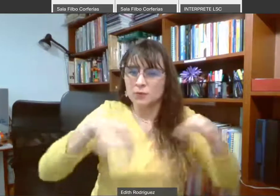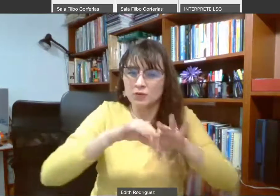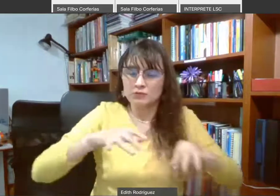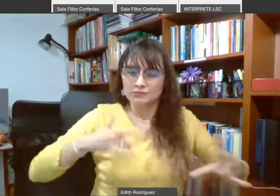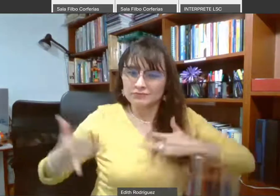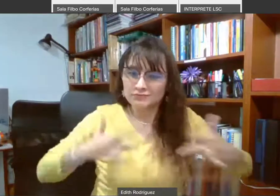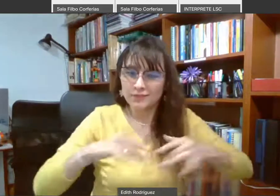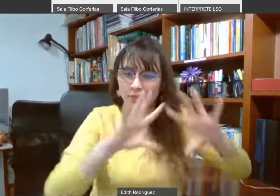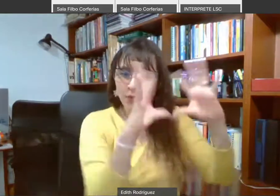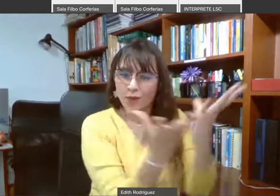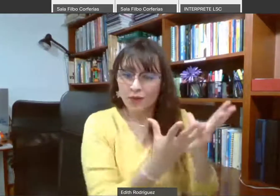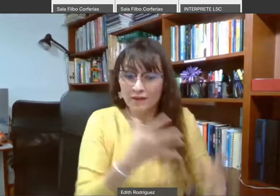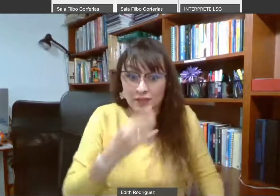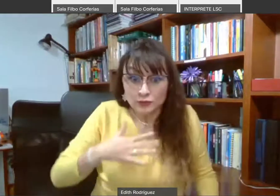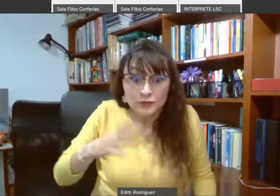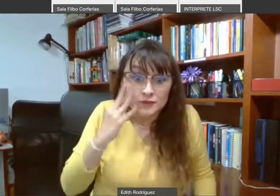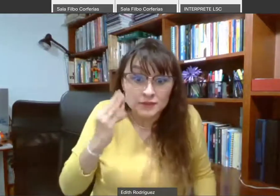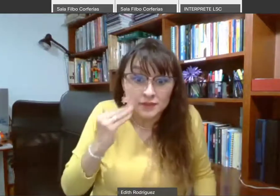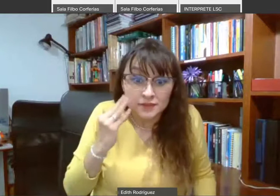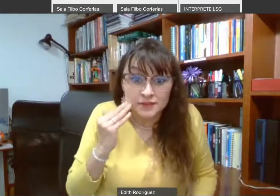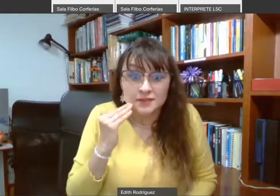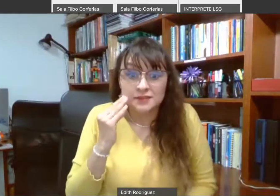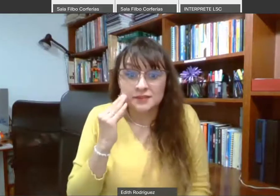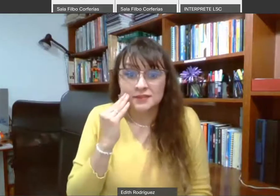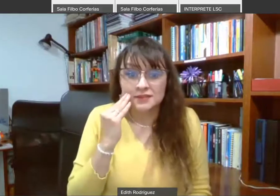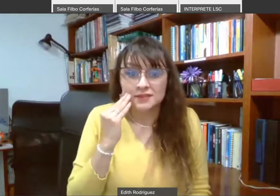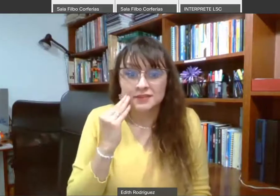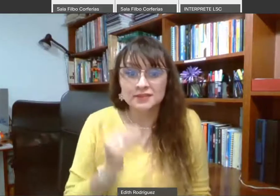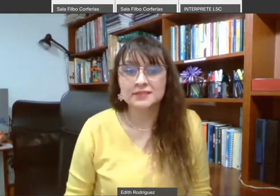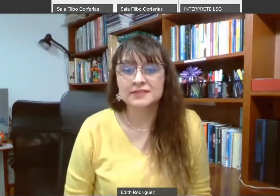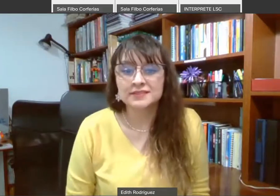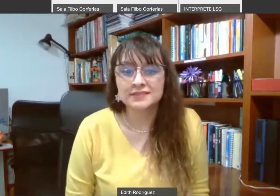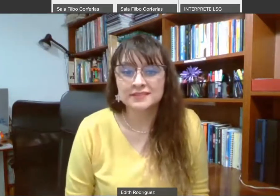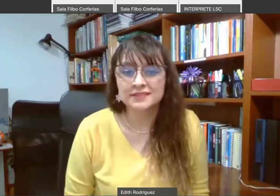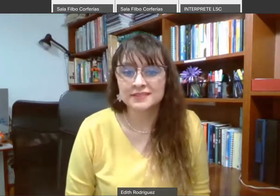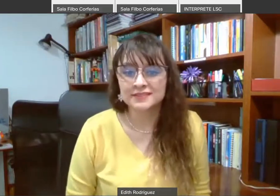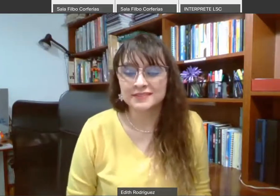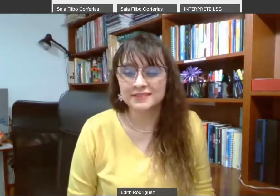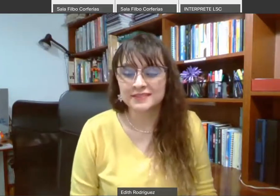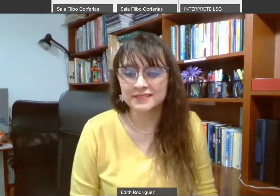Listo, entonces, como les estaba comentando,